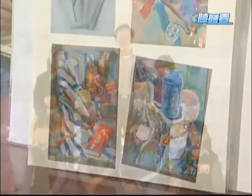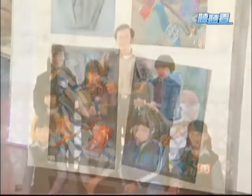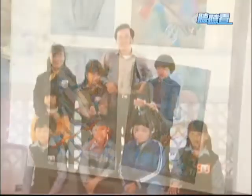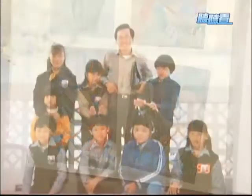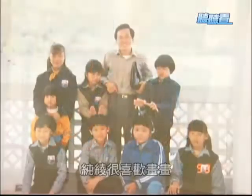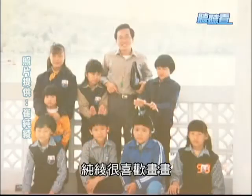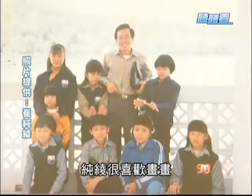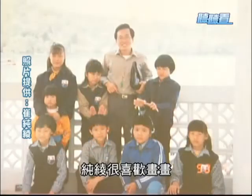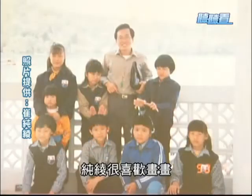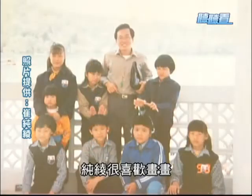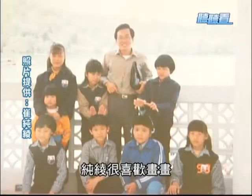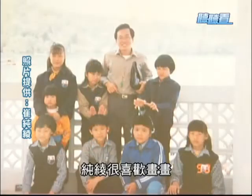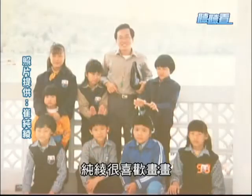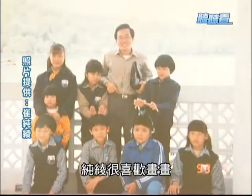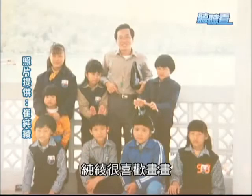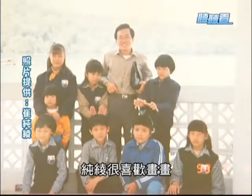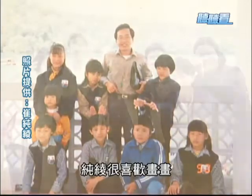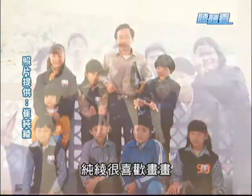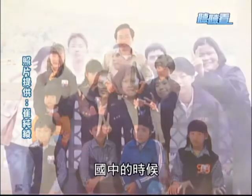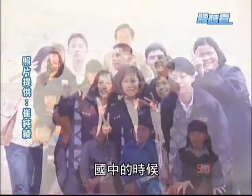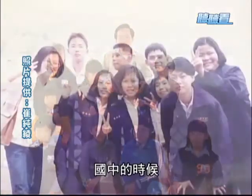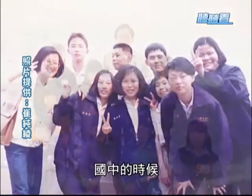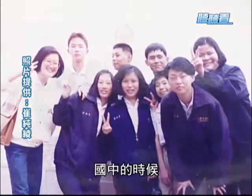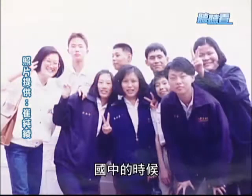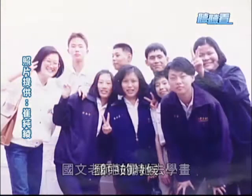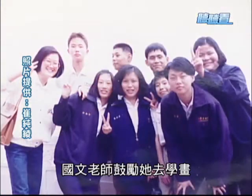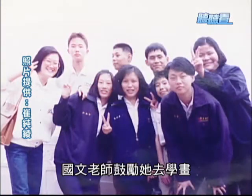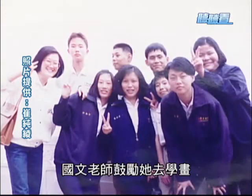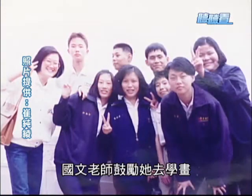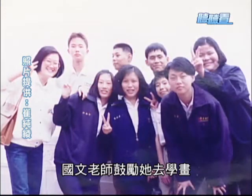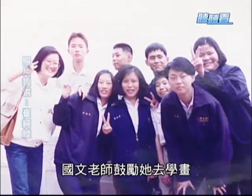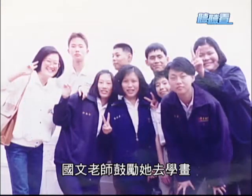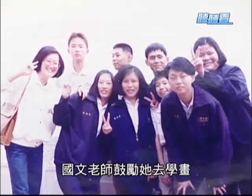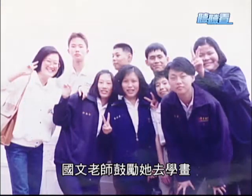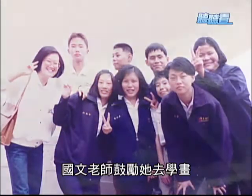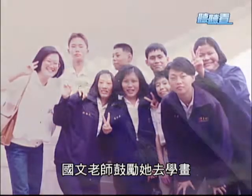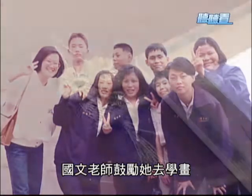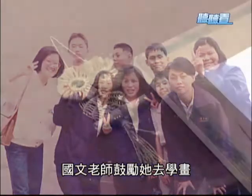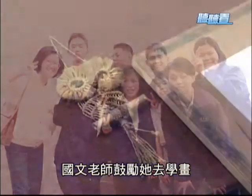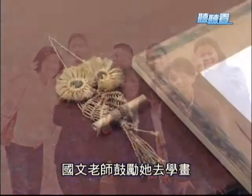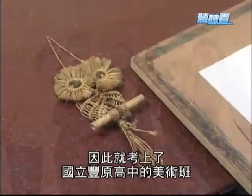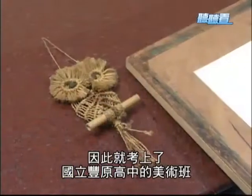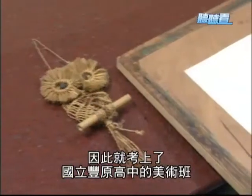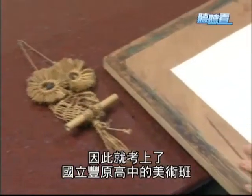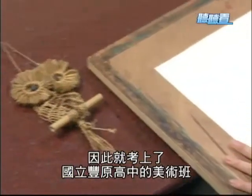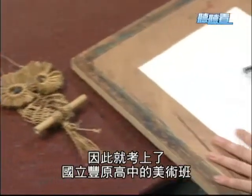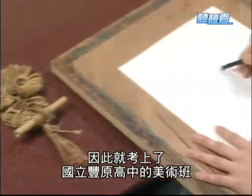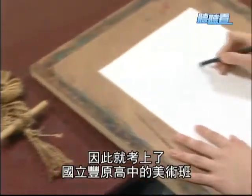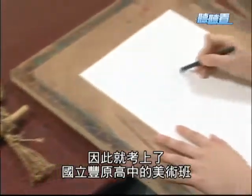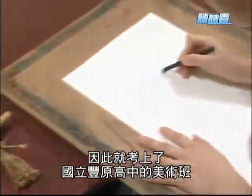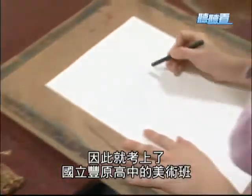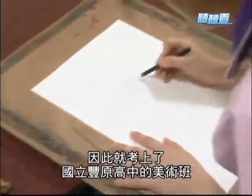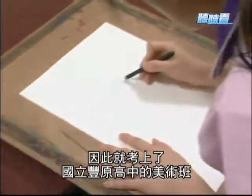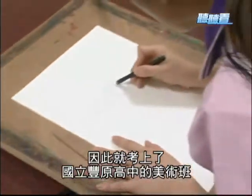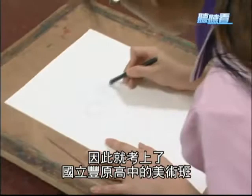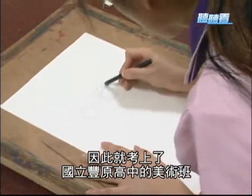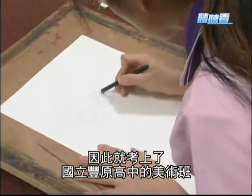纯玲很喜欢画画，国中的时候，国文老师鼓励他去学画，因此就考上了国立丰原高中的美术